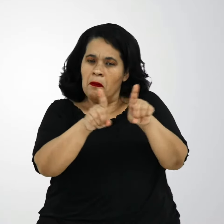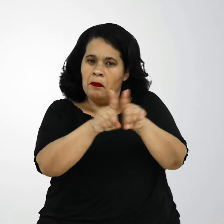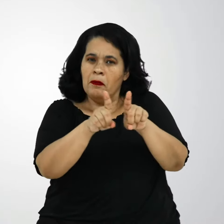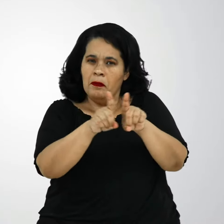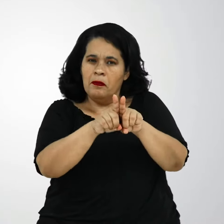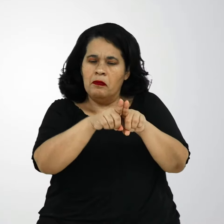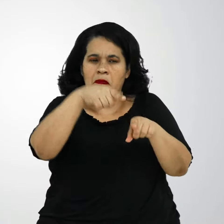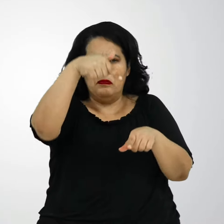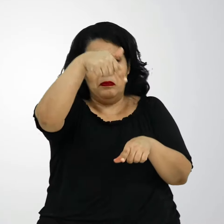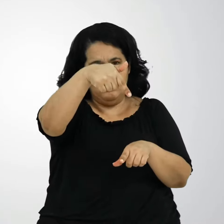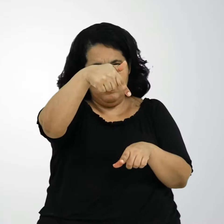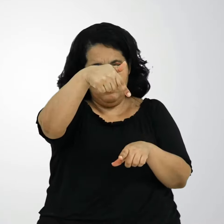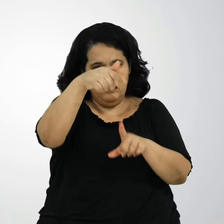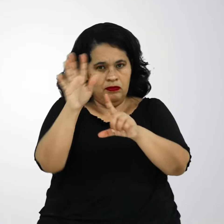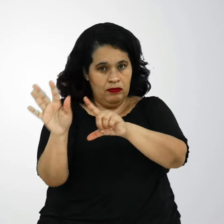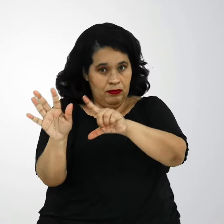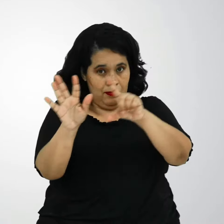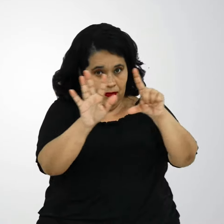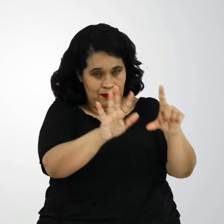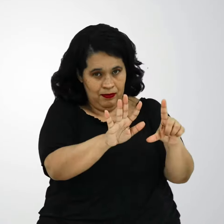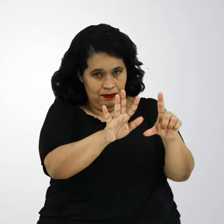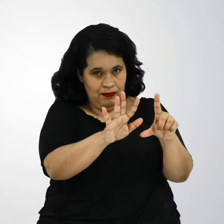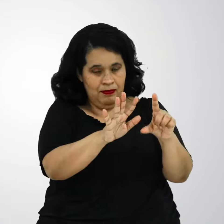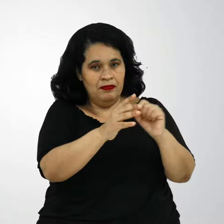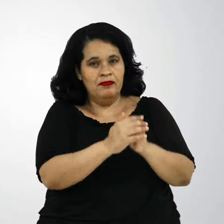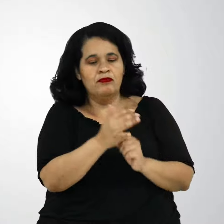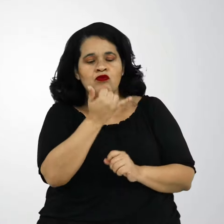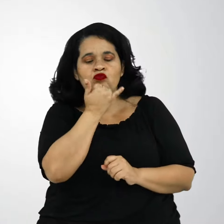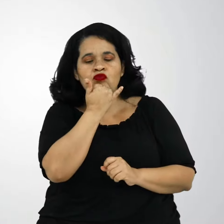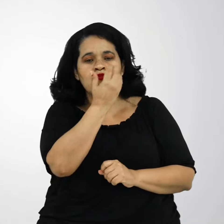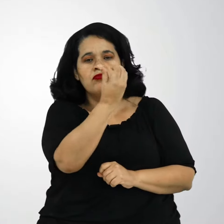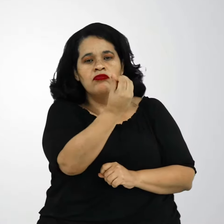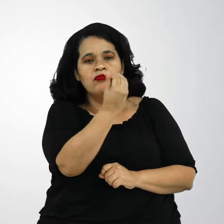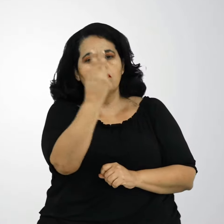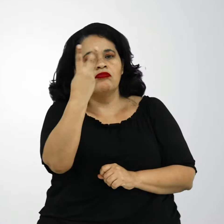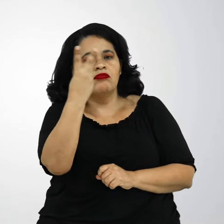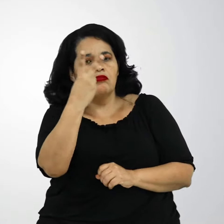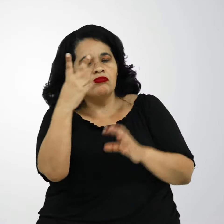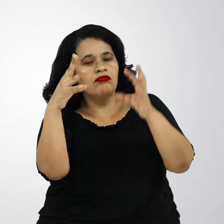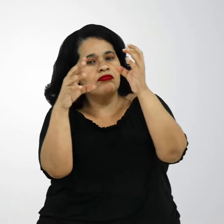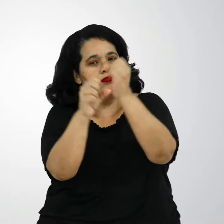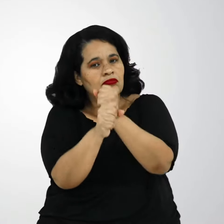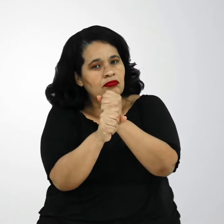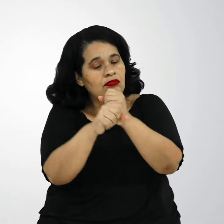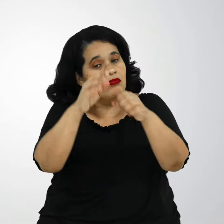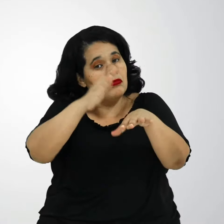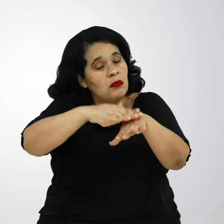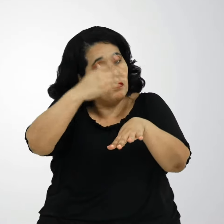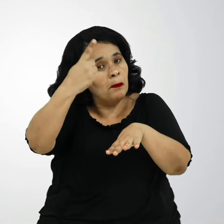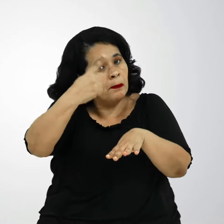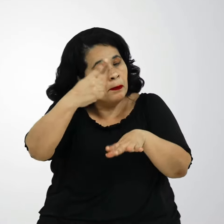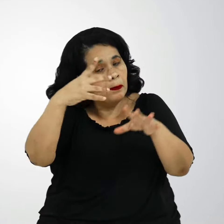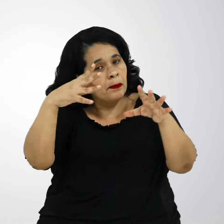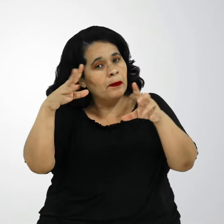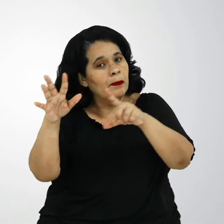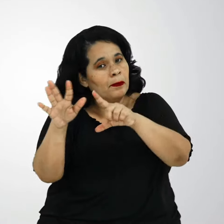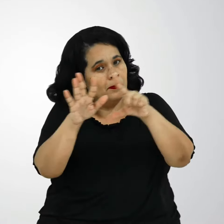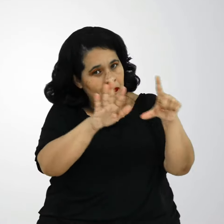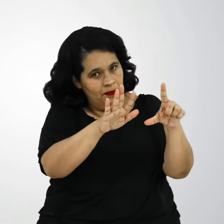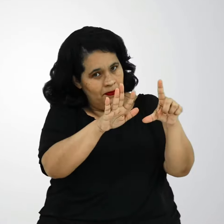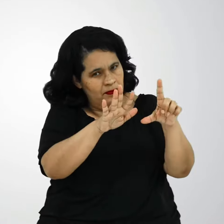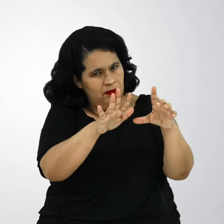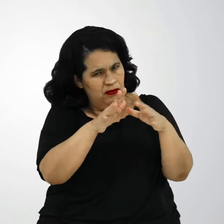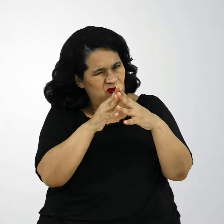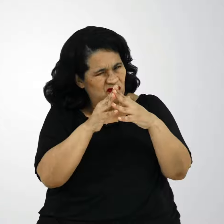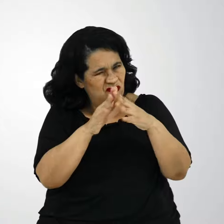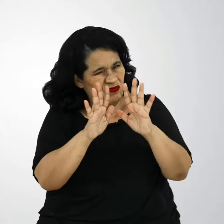São 7 semanas, 62 semanas e uma semana. Então, vamos dar uma olhada então no